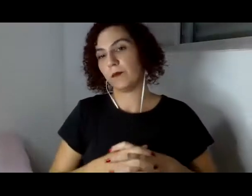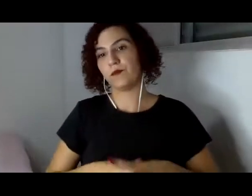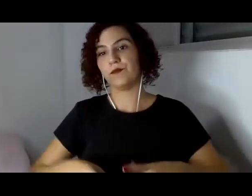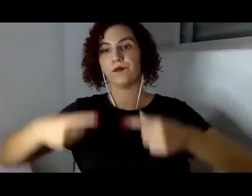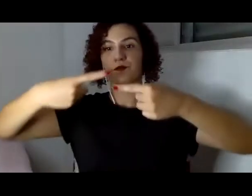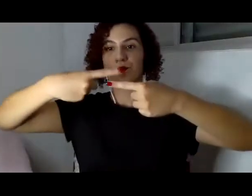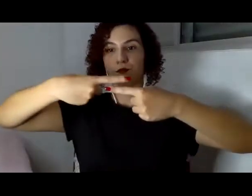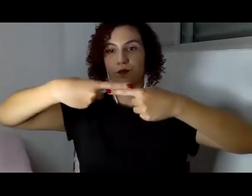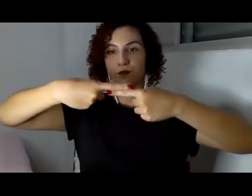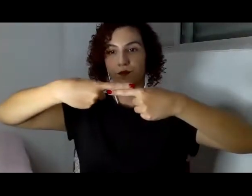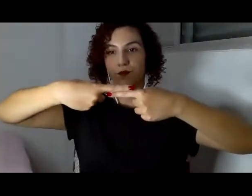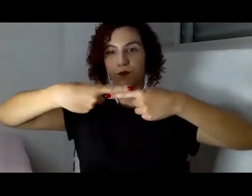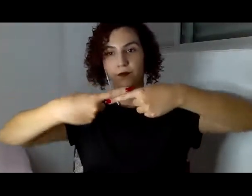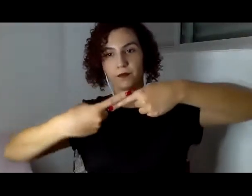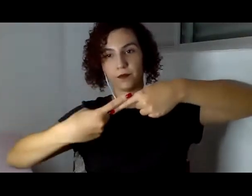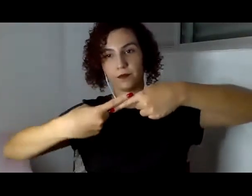Libra.